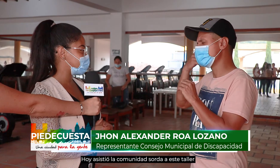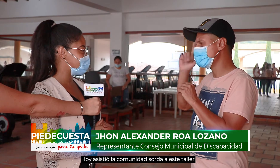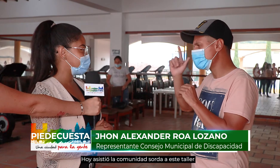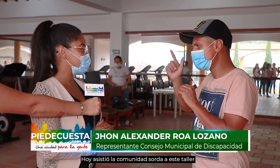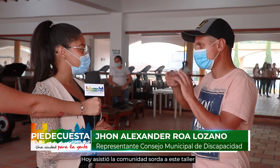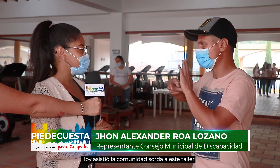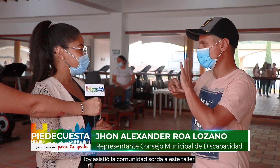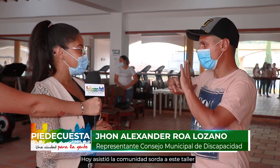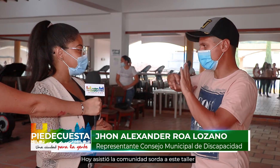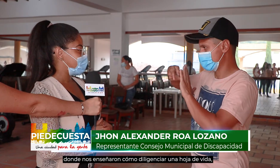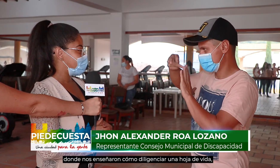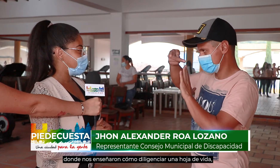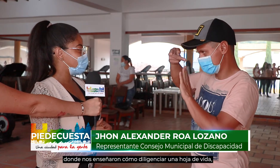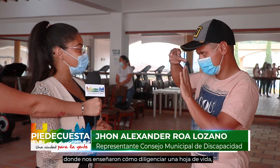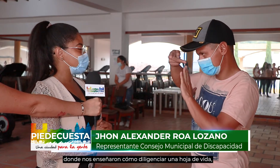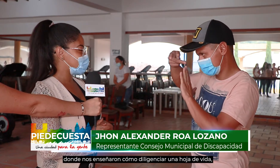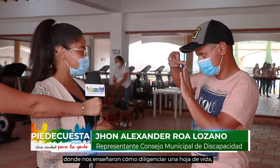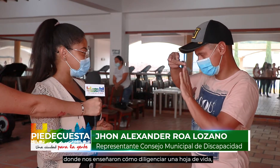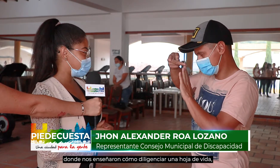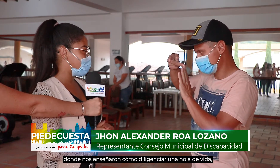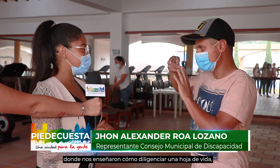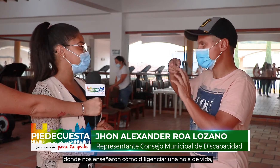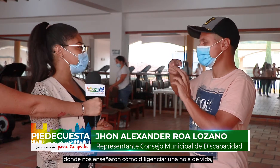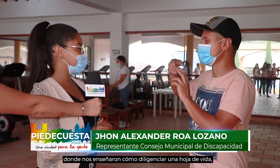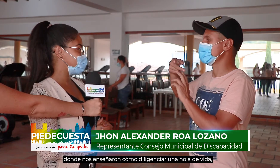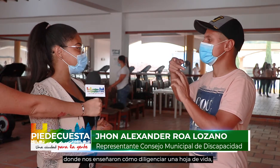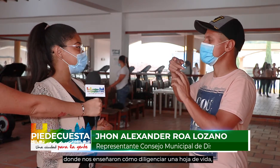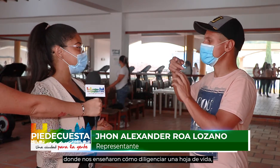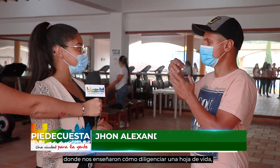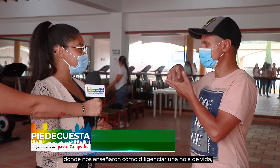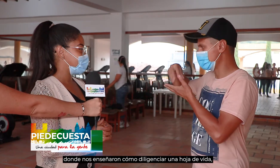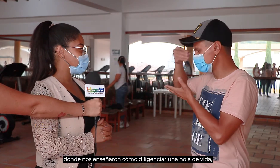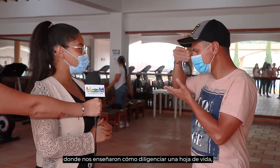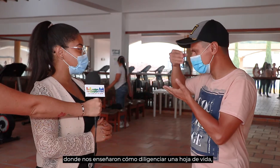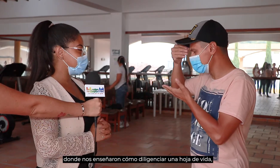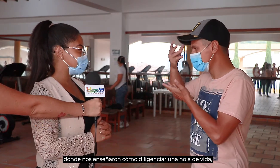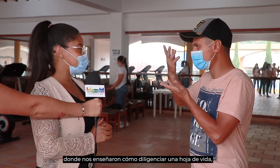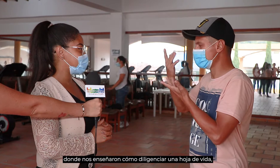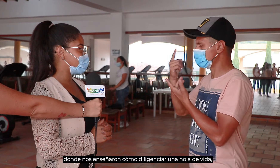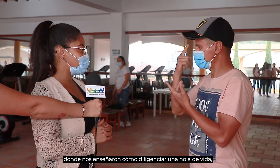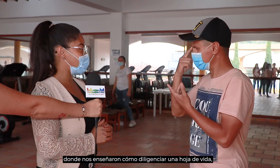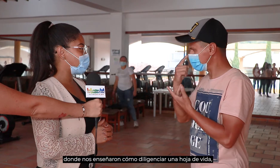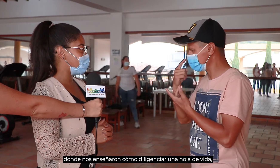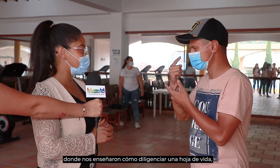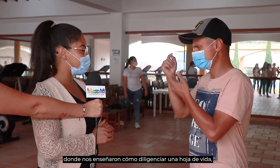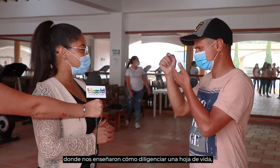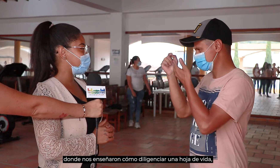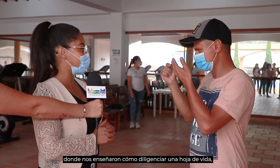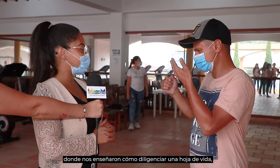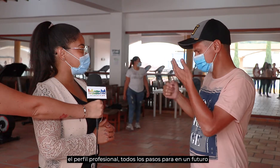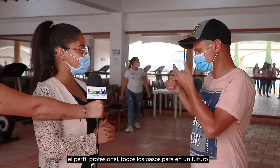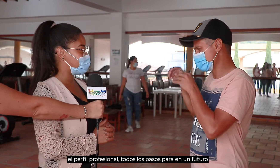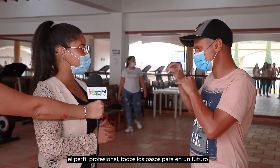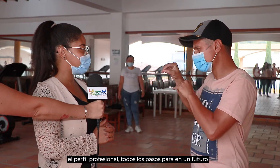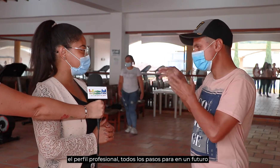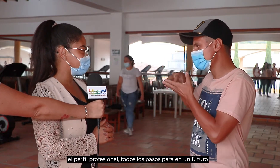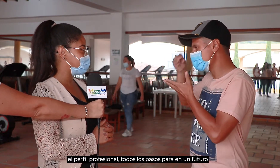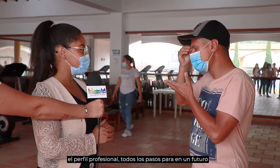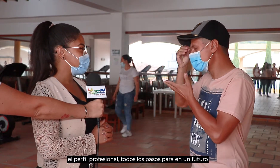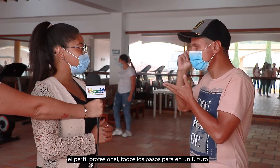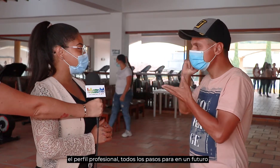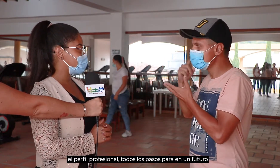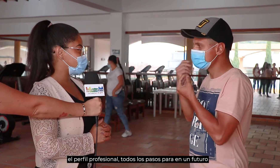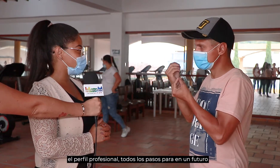este taller, donde nos enseñaron cómo diligenciar una hoja de vida, el